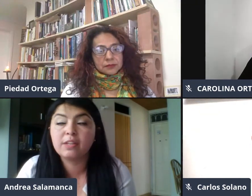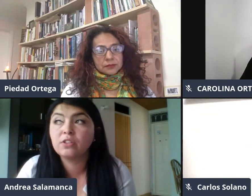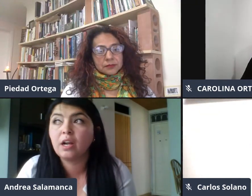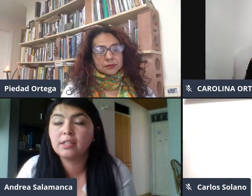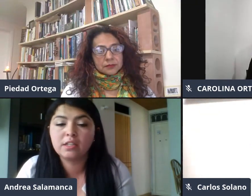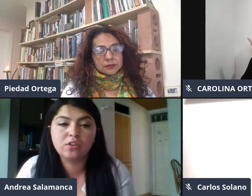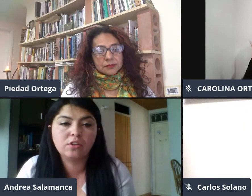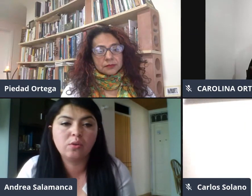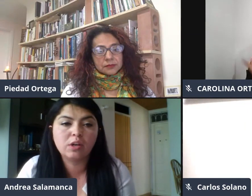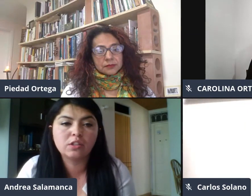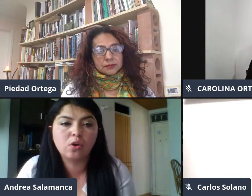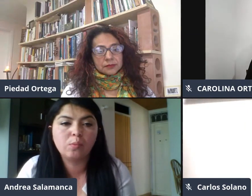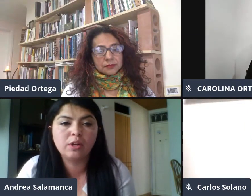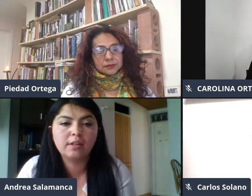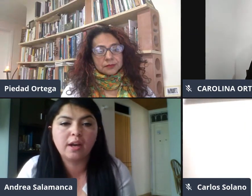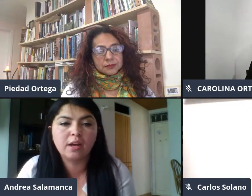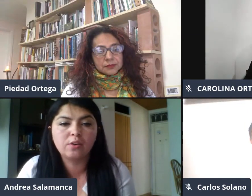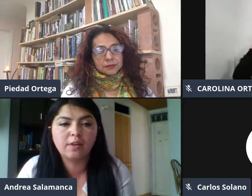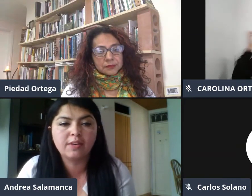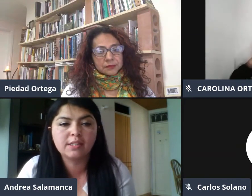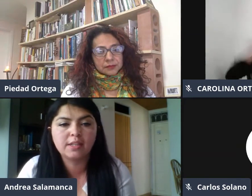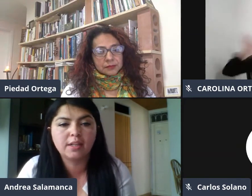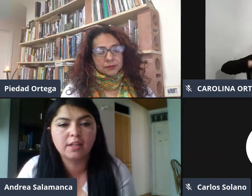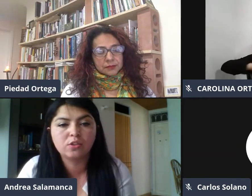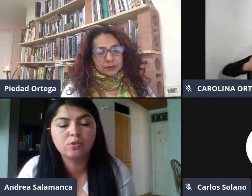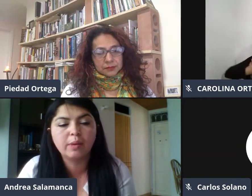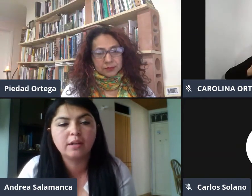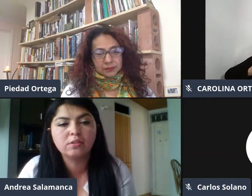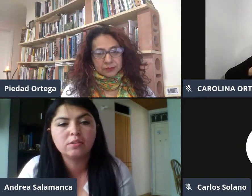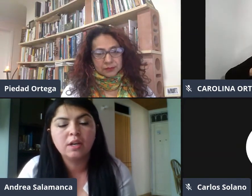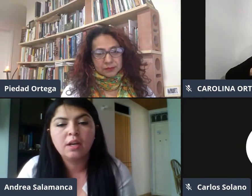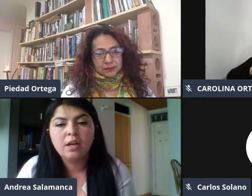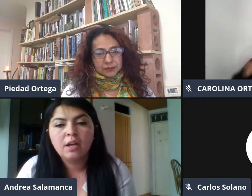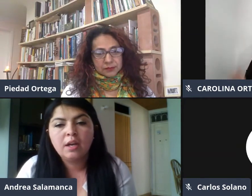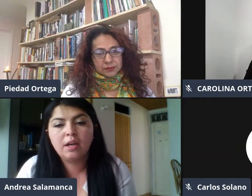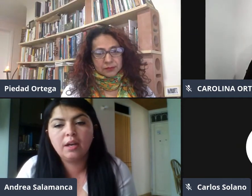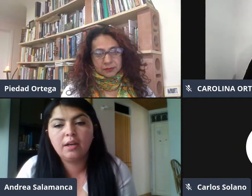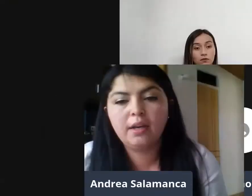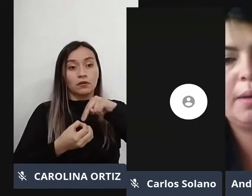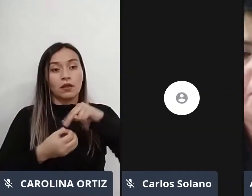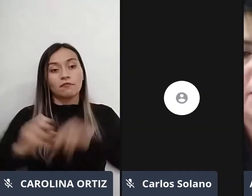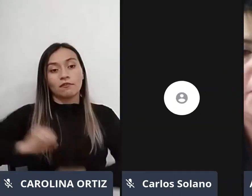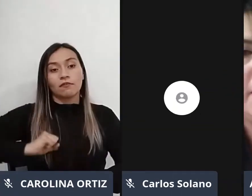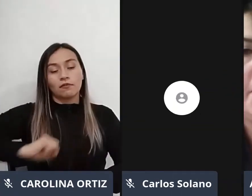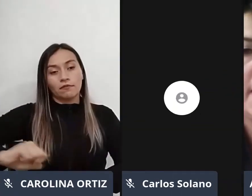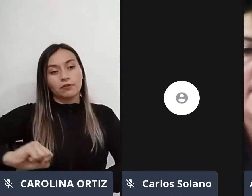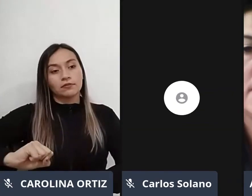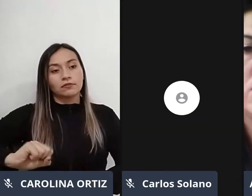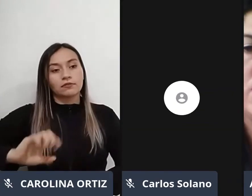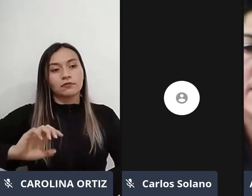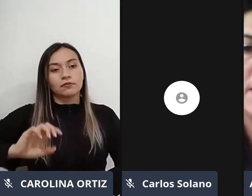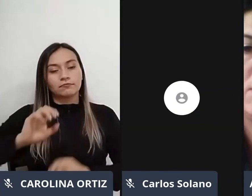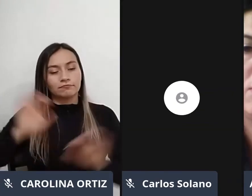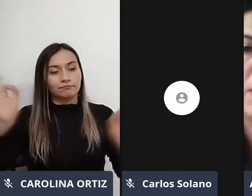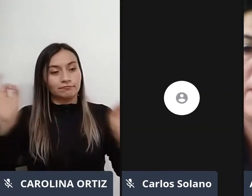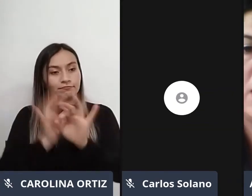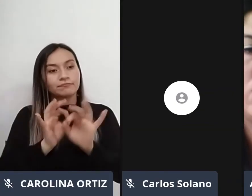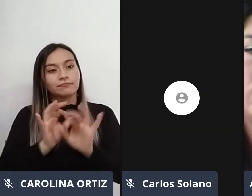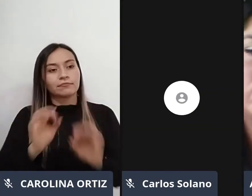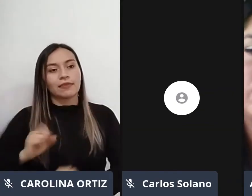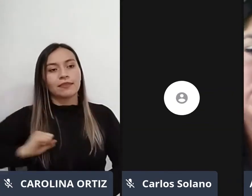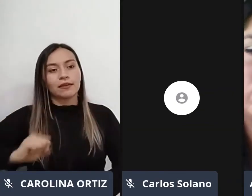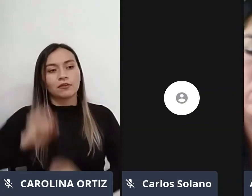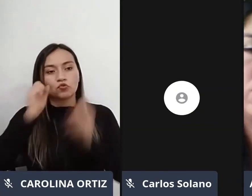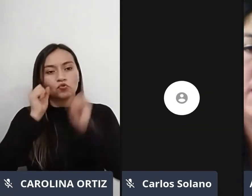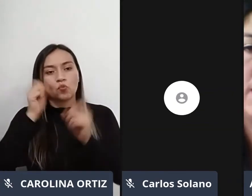proceso de profesionalización de educación comunitaria con énfasis en derechos humanos. Pues mi trayectoria ha sido